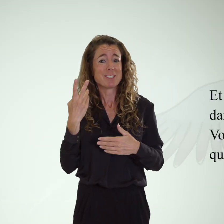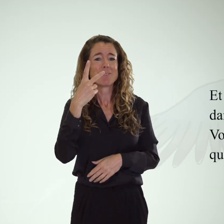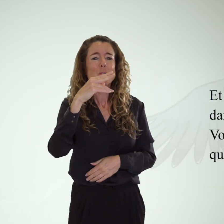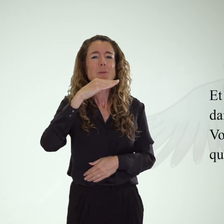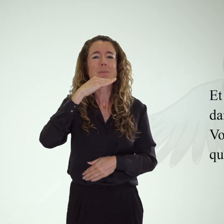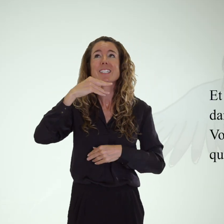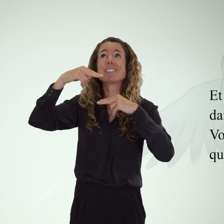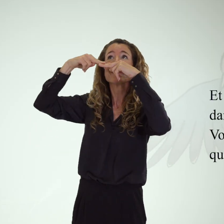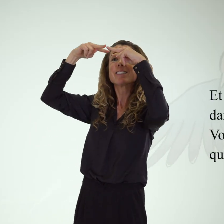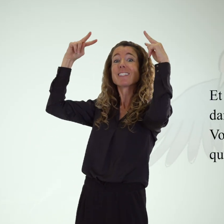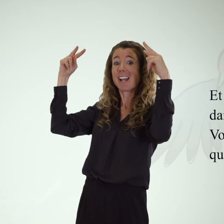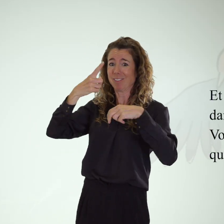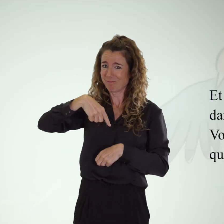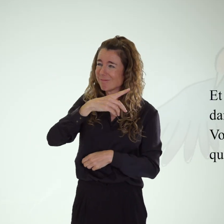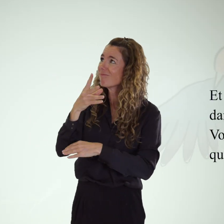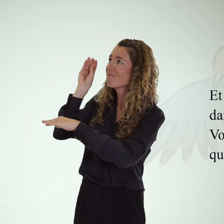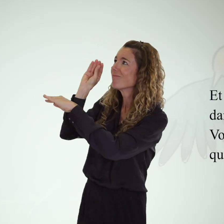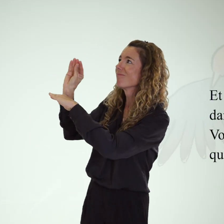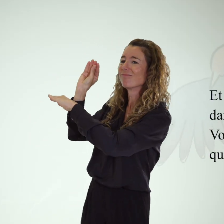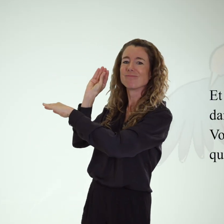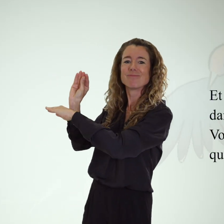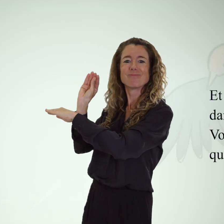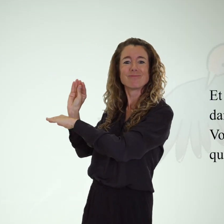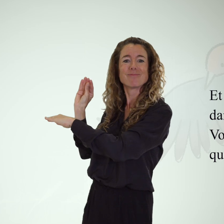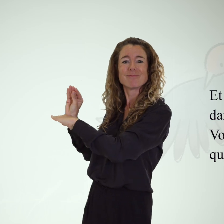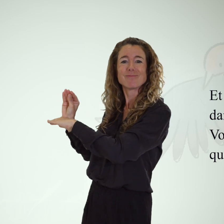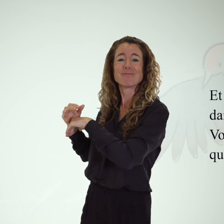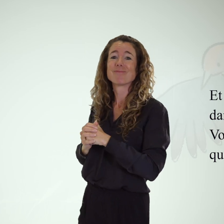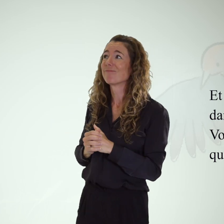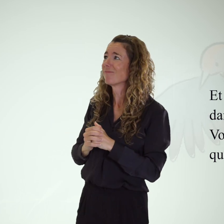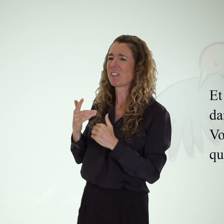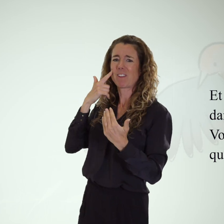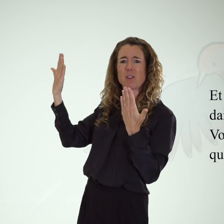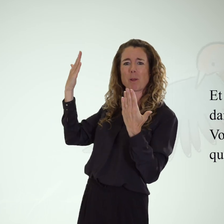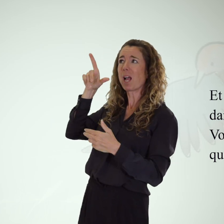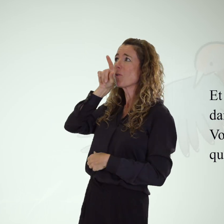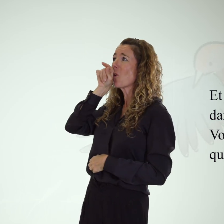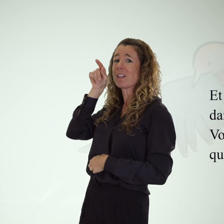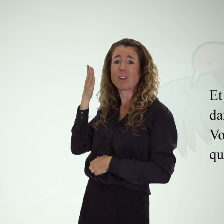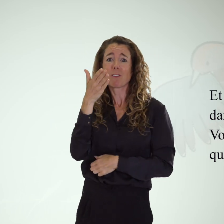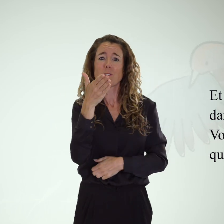Et votre Père qui est dans les cieux les nourrit. Vous valez beaucoup plus que les oiseaux.